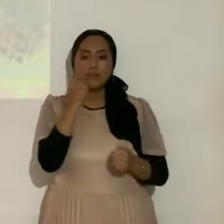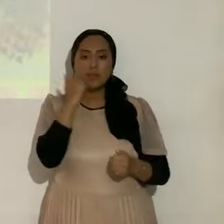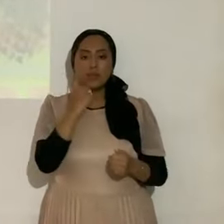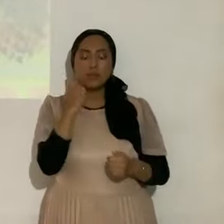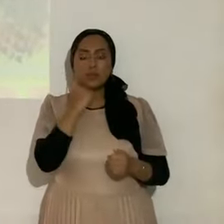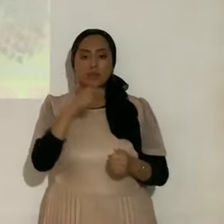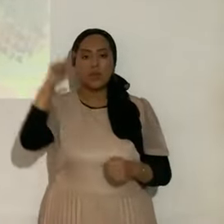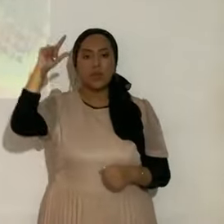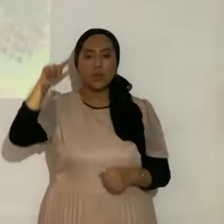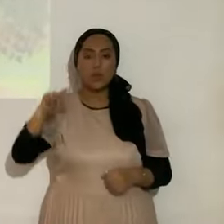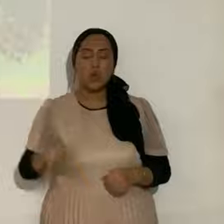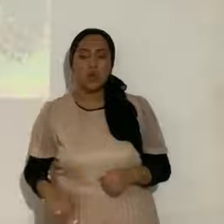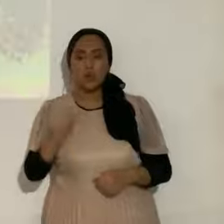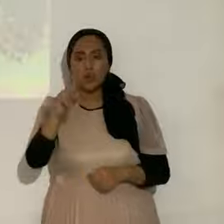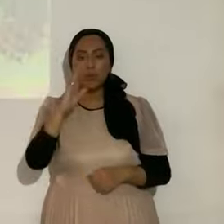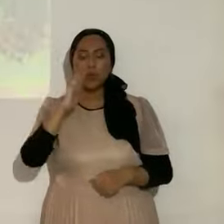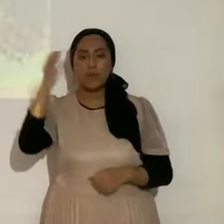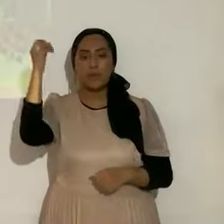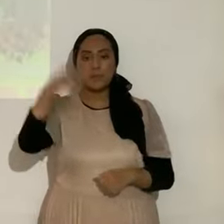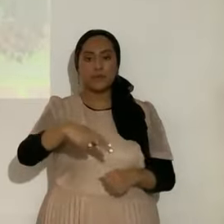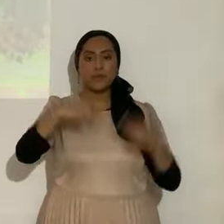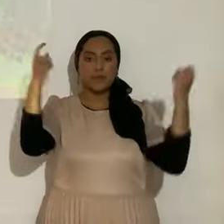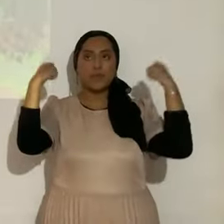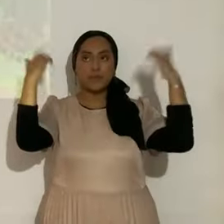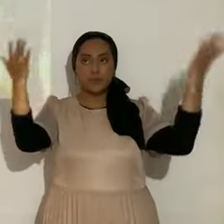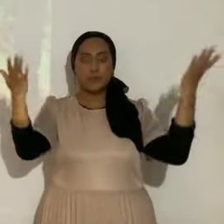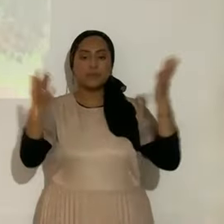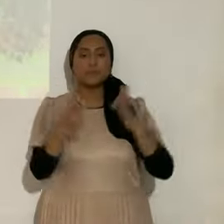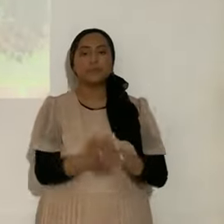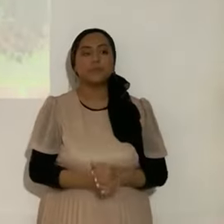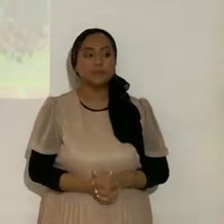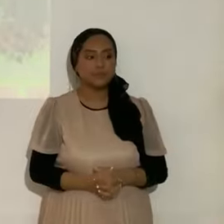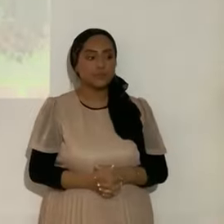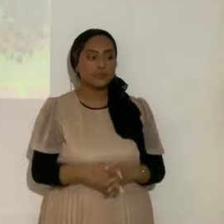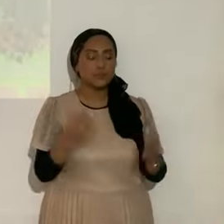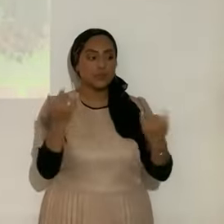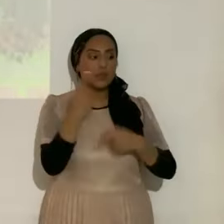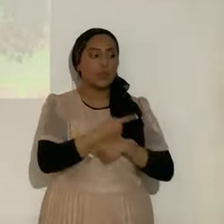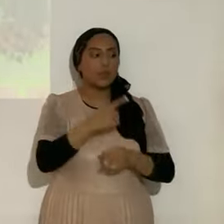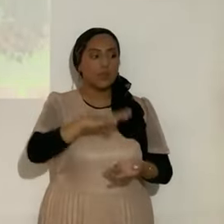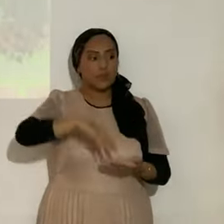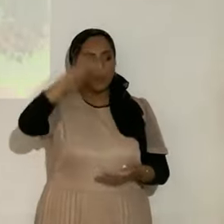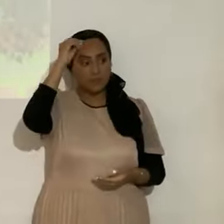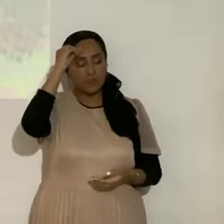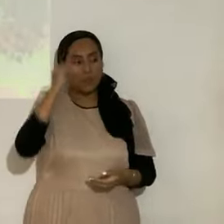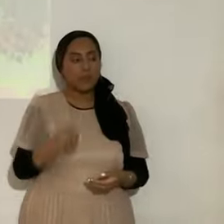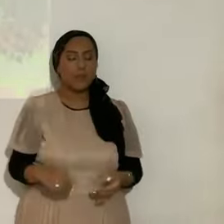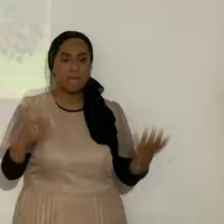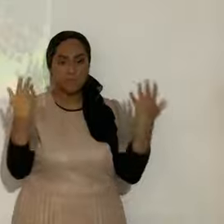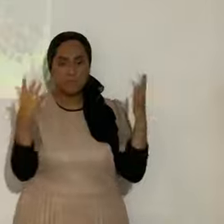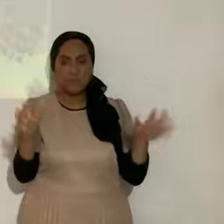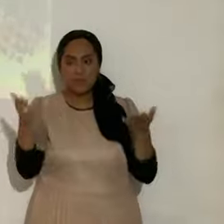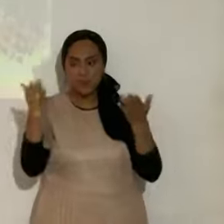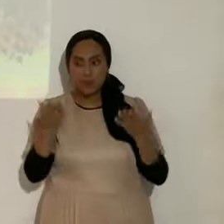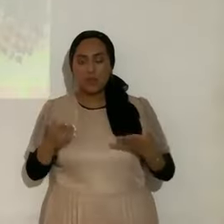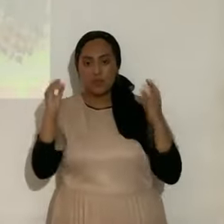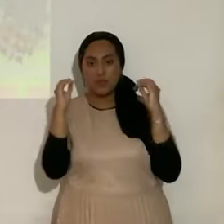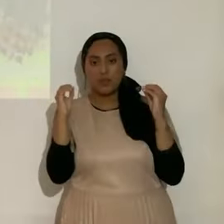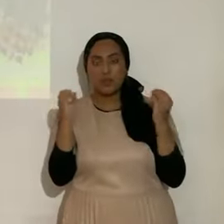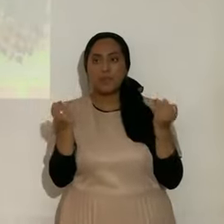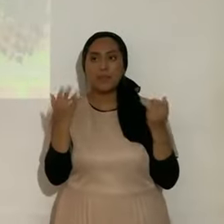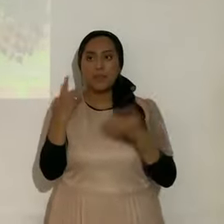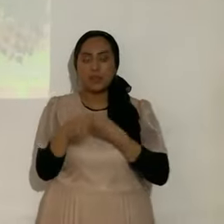más débil y vencerás. Aleluya. Esto que estamos ahorita estudiando, hermanos, ya se nos ha enseñado a nosotros ya